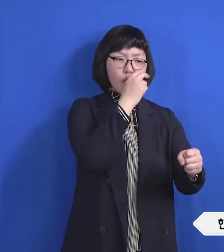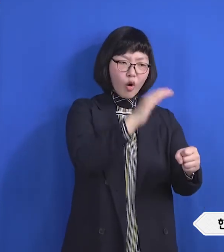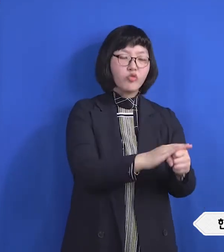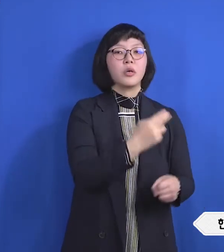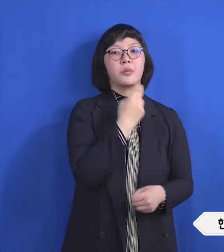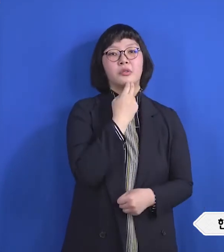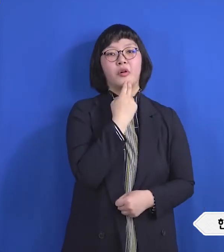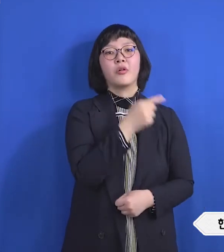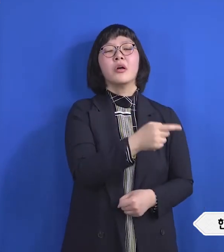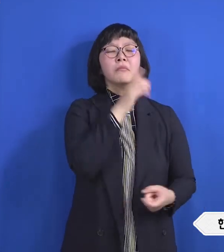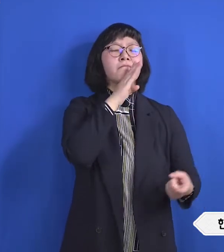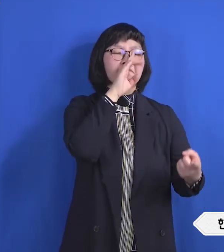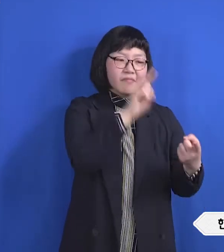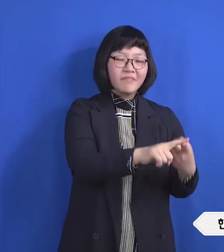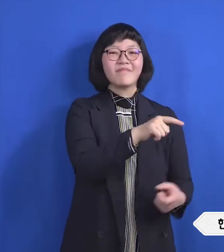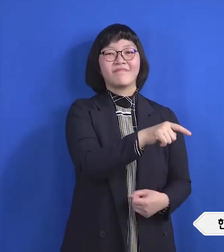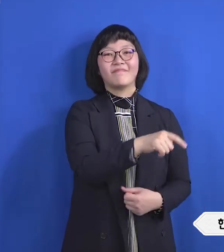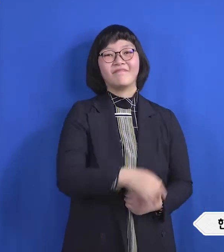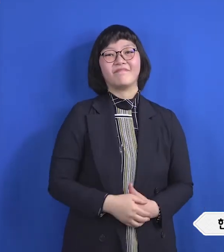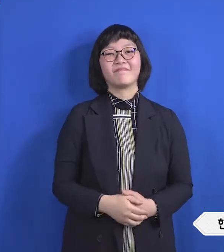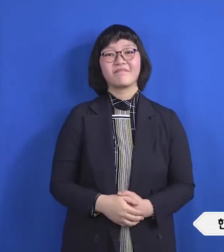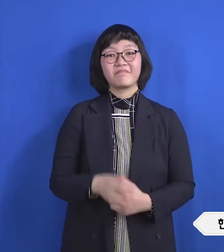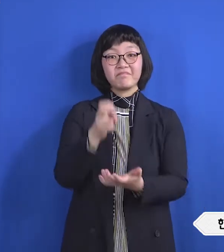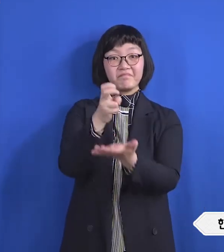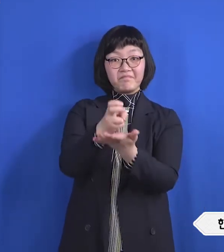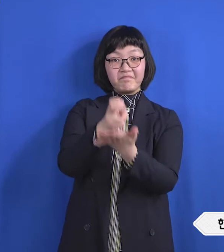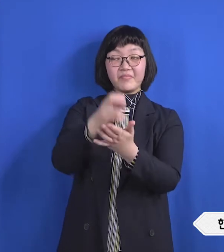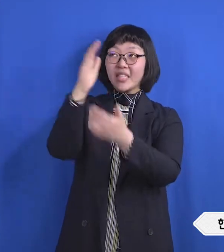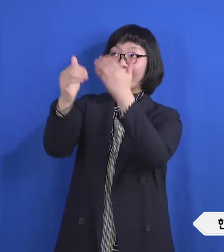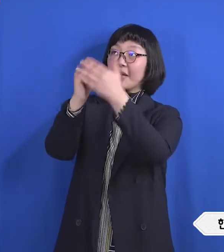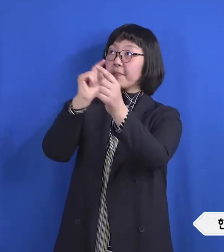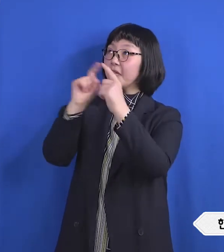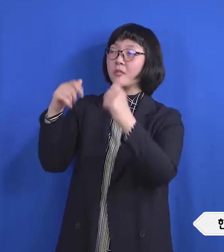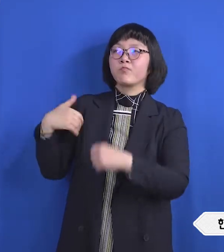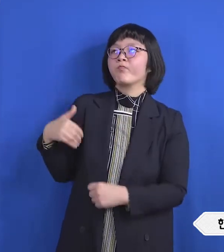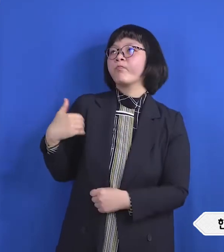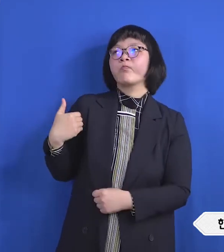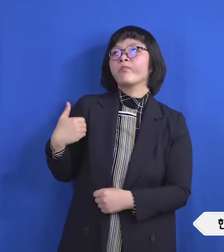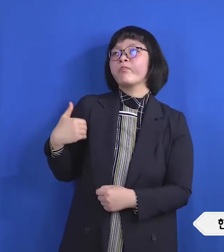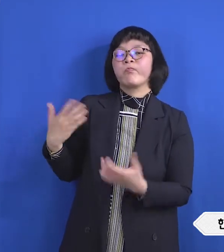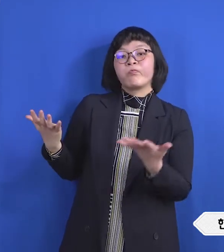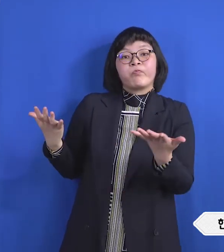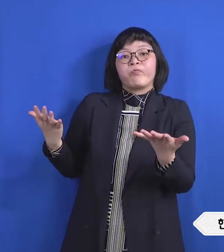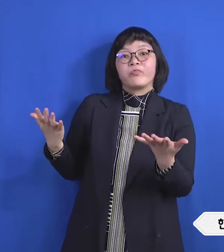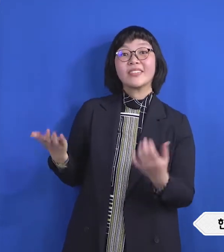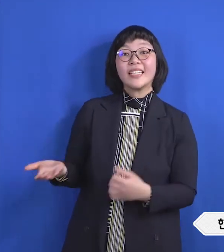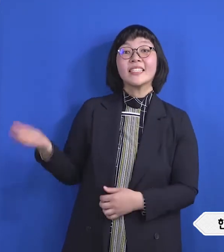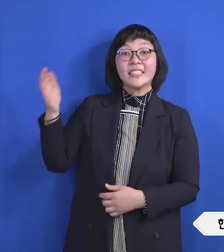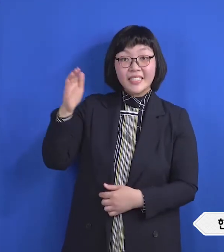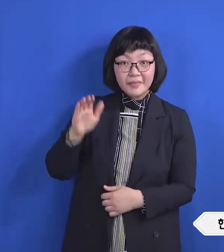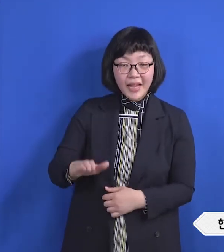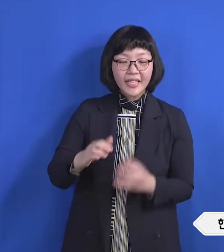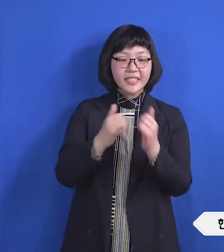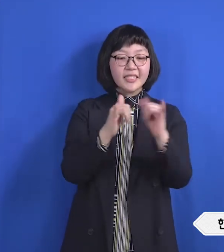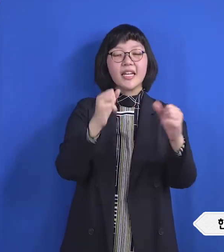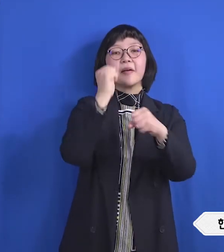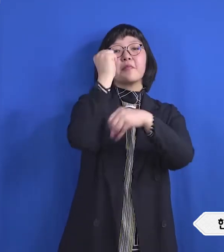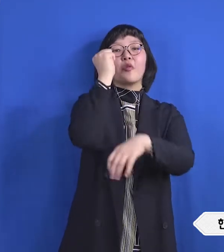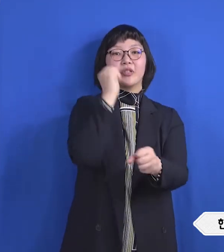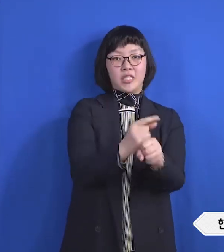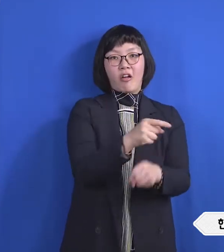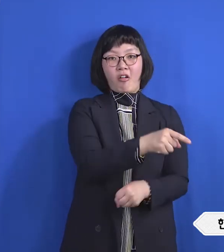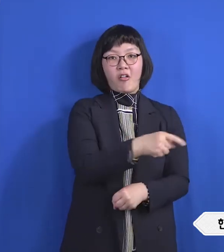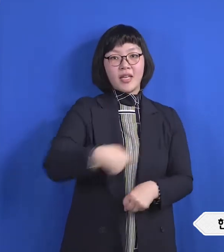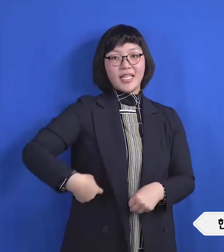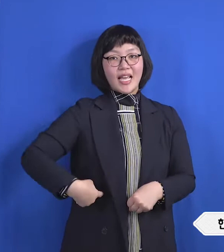억울한 요소가 없다는 것입니다. 율법은 모르지만은, 이방인은 율법은 모르지만은 인간